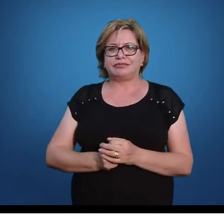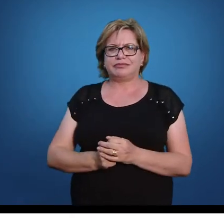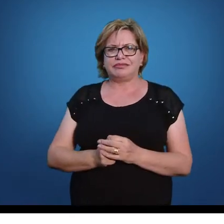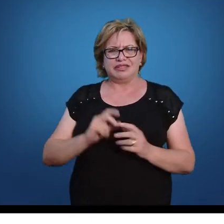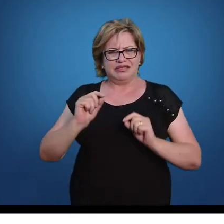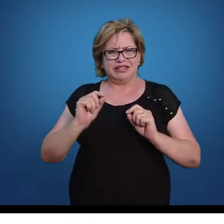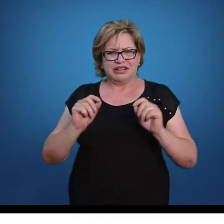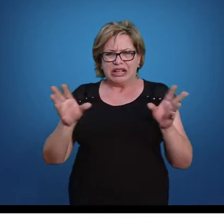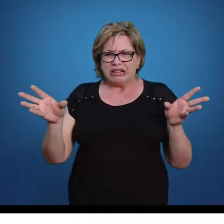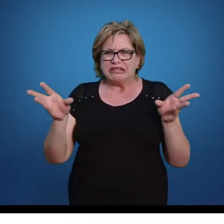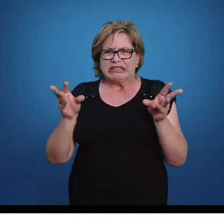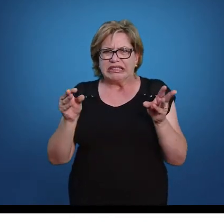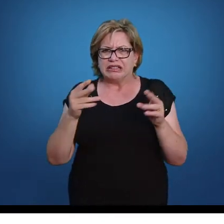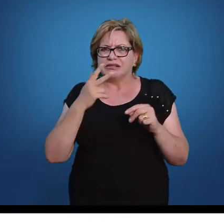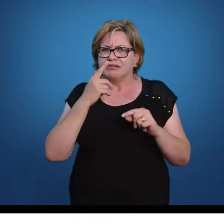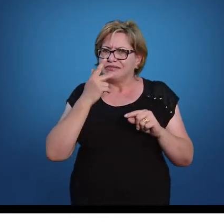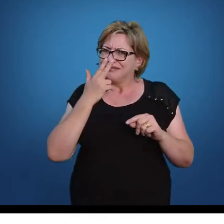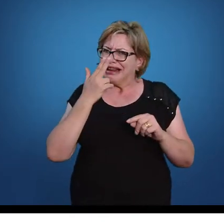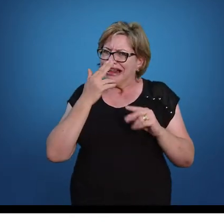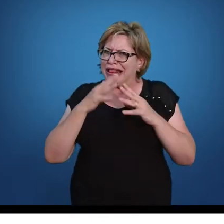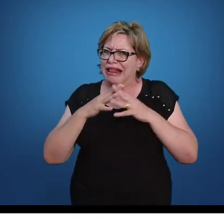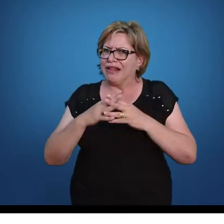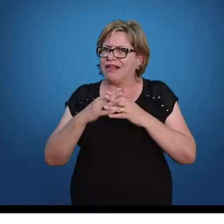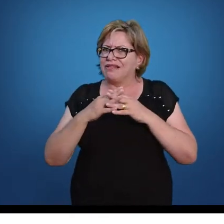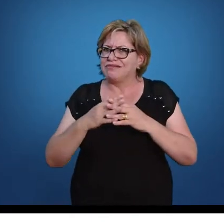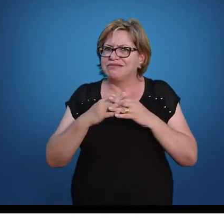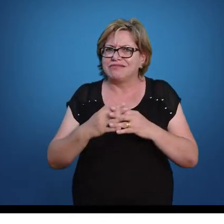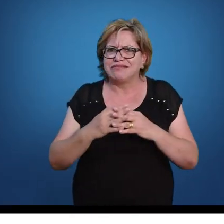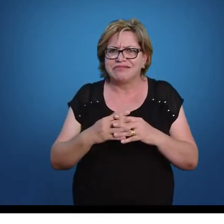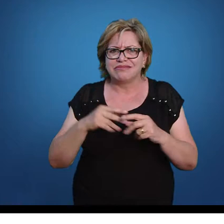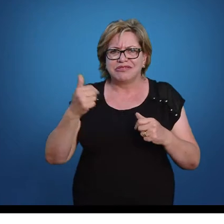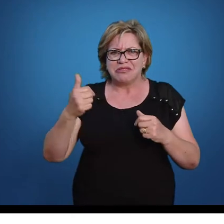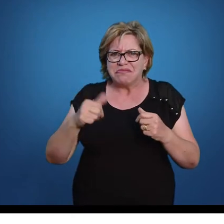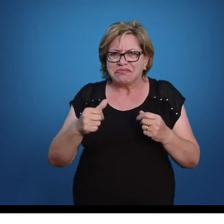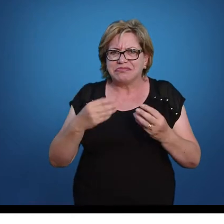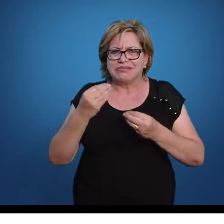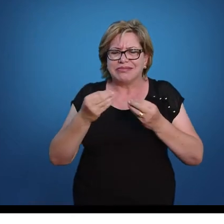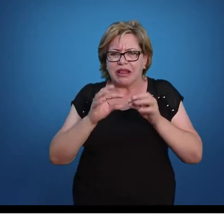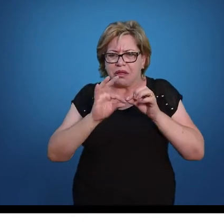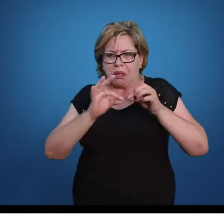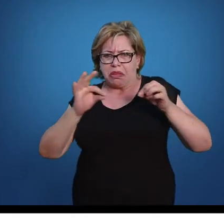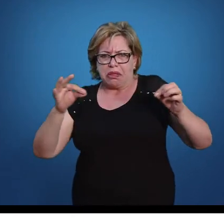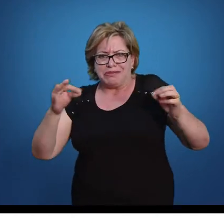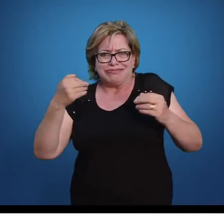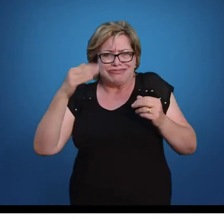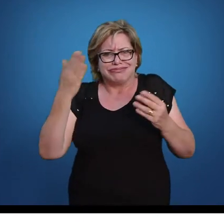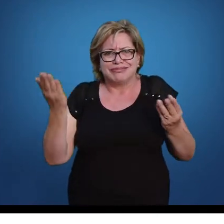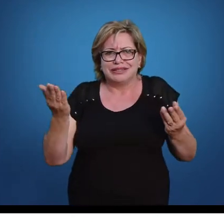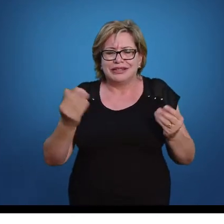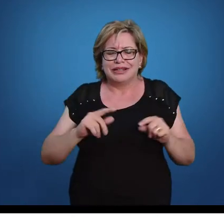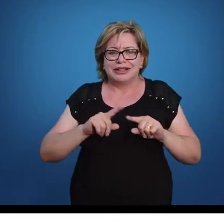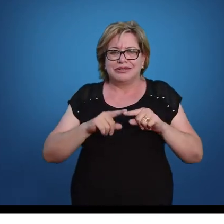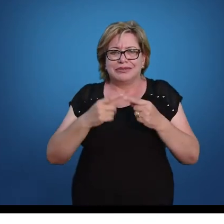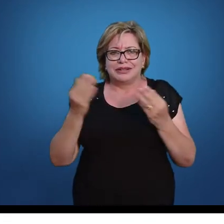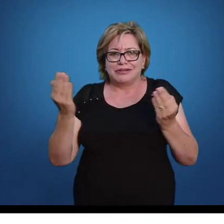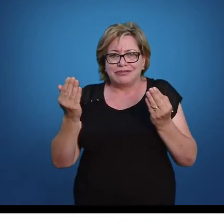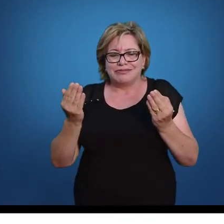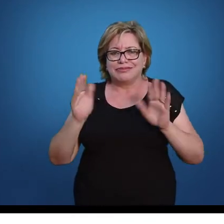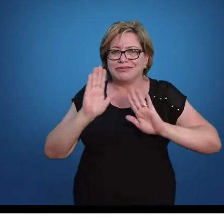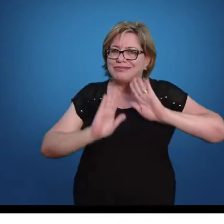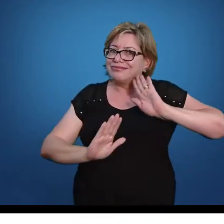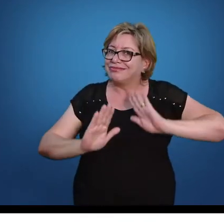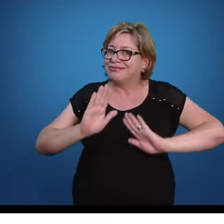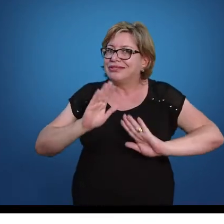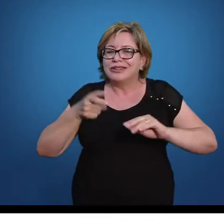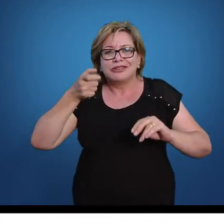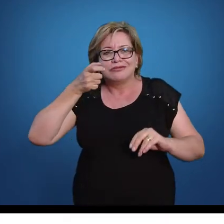professor, você não falou que a ideia era simplificar? Parece que ficou pior do que já estava. A gente expandiu ainda mais a expressão. Mas agora, com certo cuidado, a gente vai